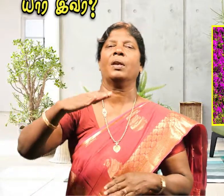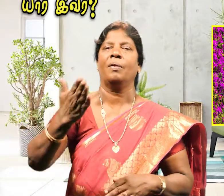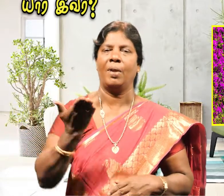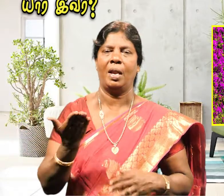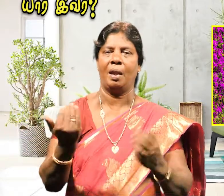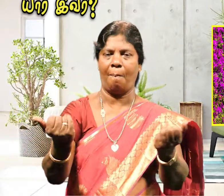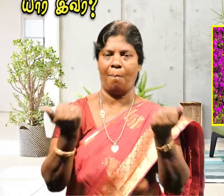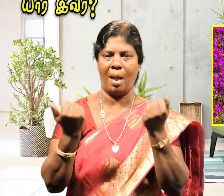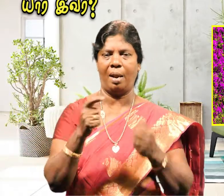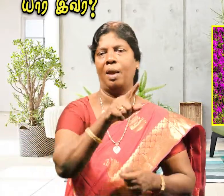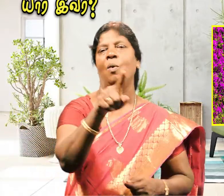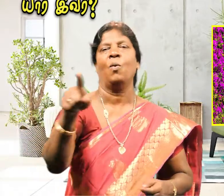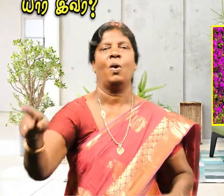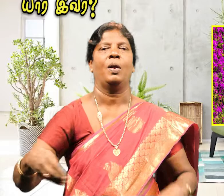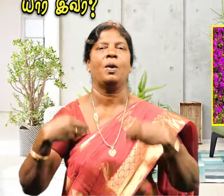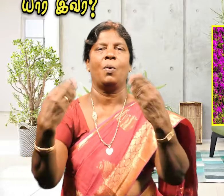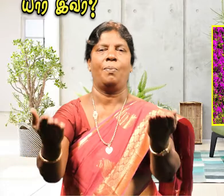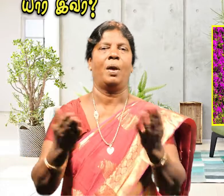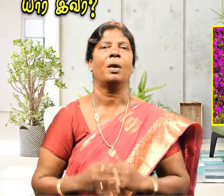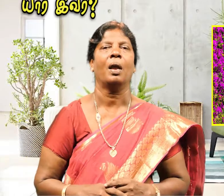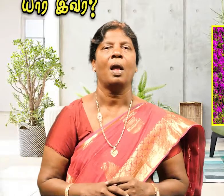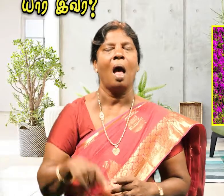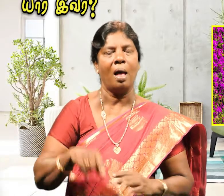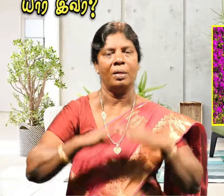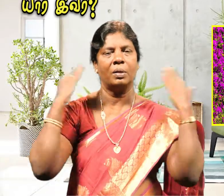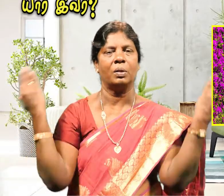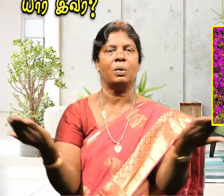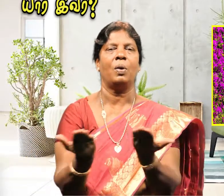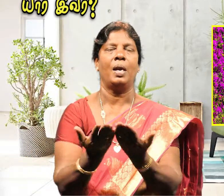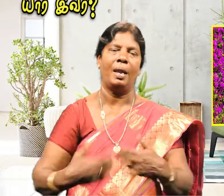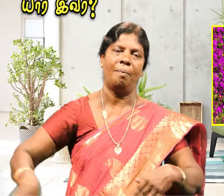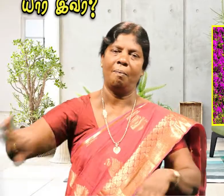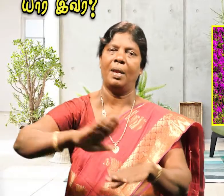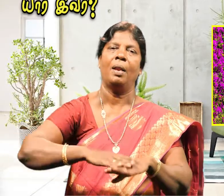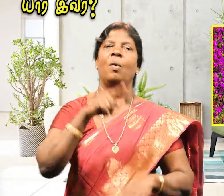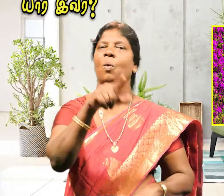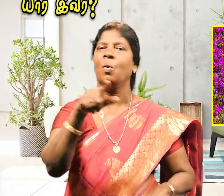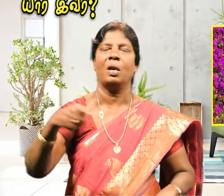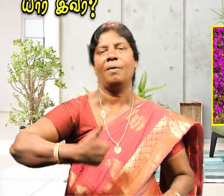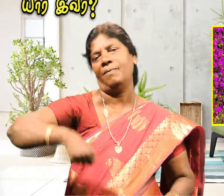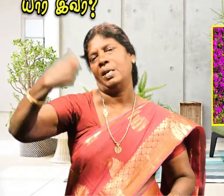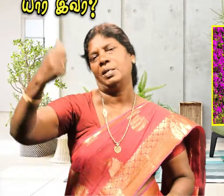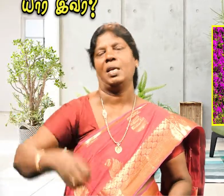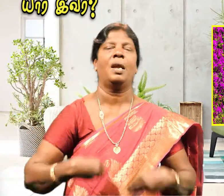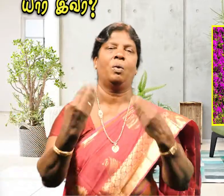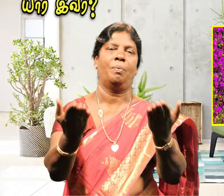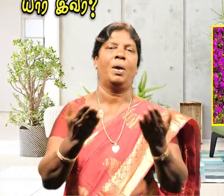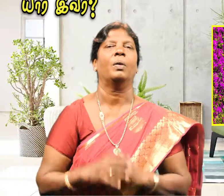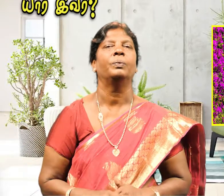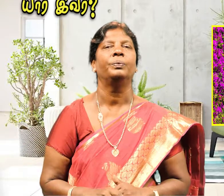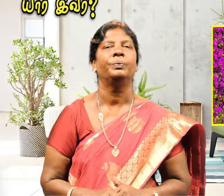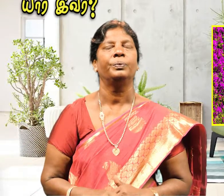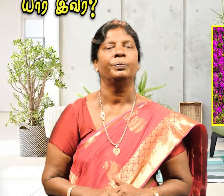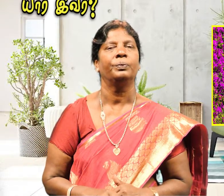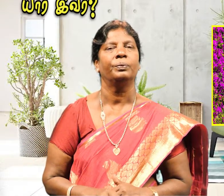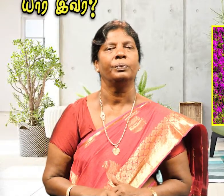வேண்டிய பலனை உங்களுக்கு அருளுகிறவர், அந்த சூழ்நிலைகளின் மேல் உங்களுக்கு வெற்றியை